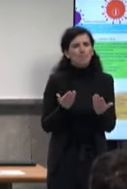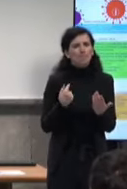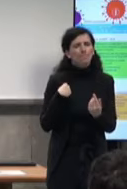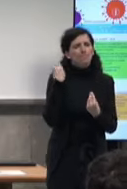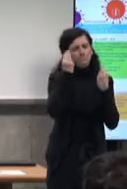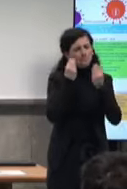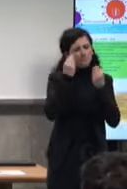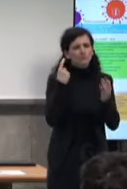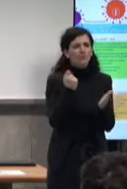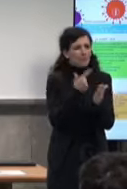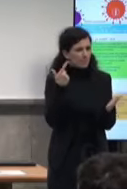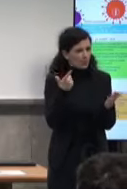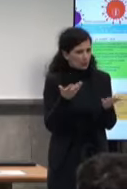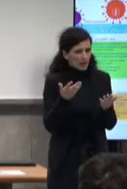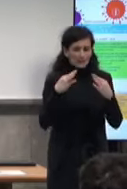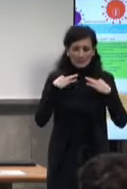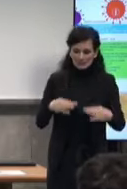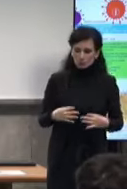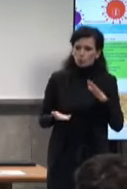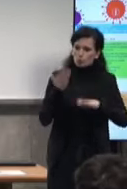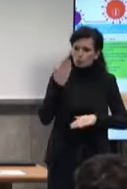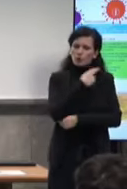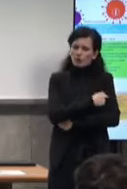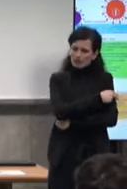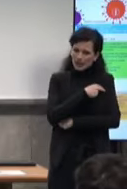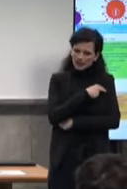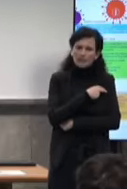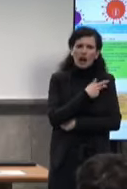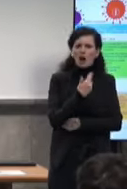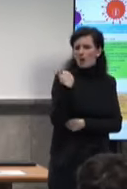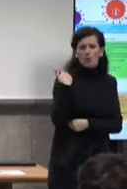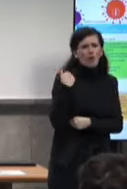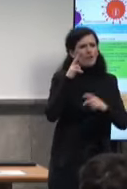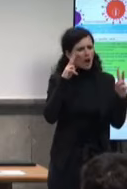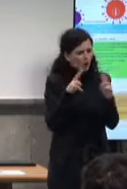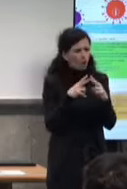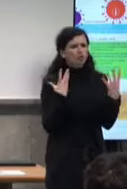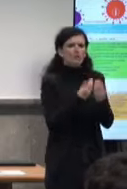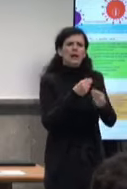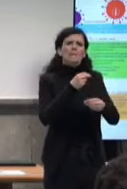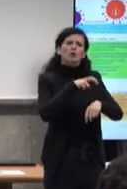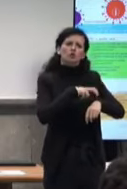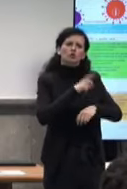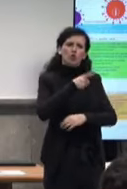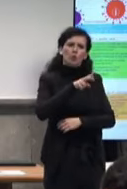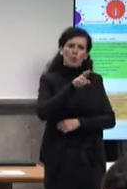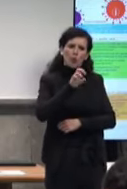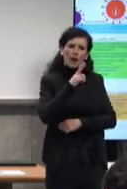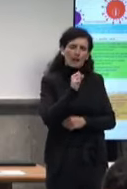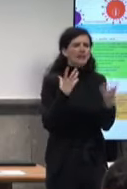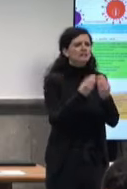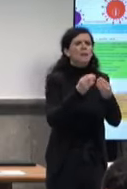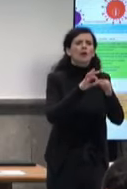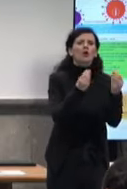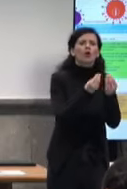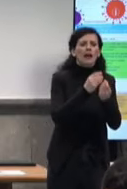molto importante ma noi non riteniamo come istituto ma siamo reduci da un incontro c'era anche il dottor guerra come anche gli altri colleghi della cts